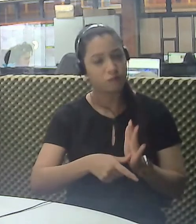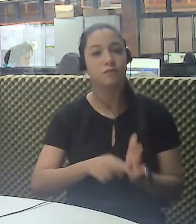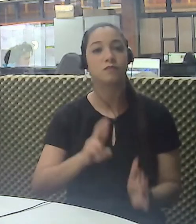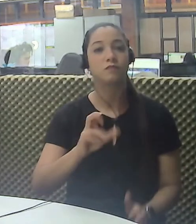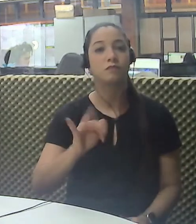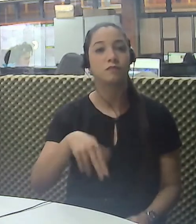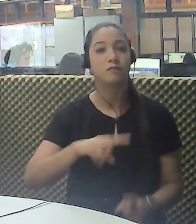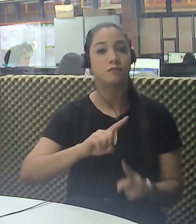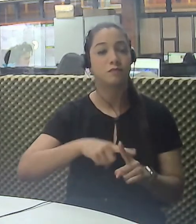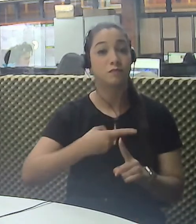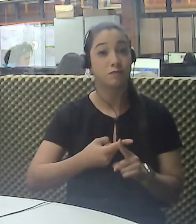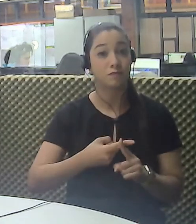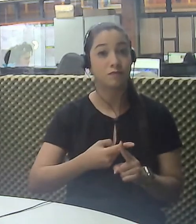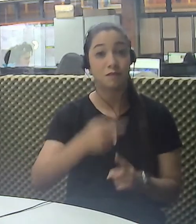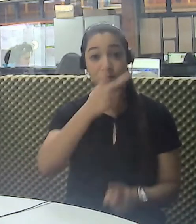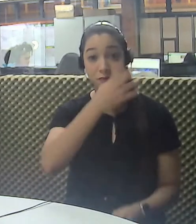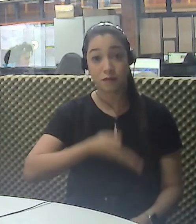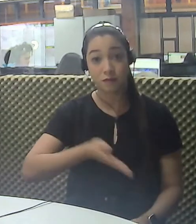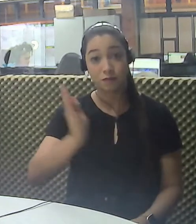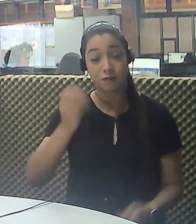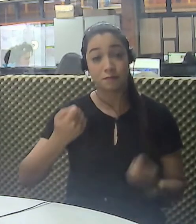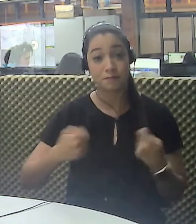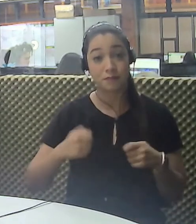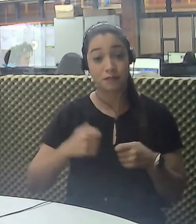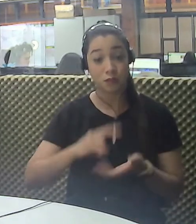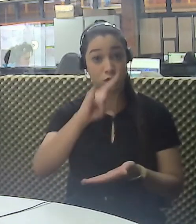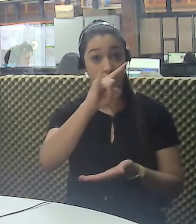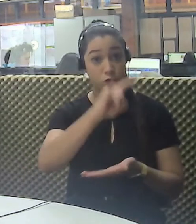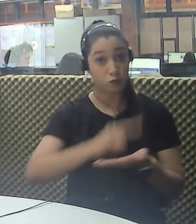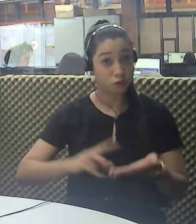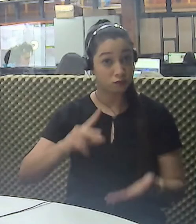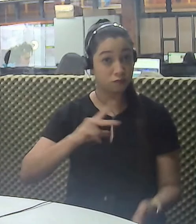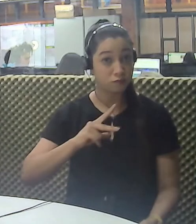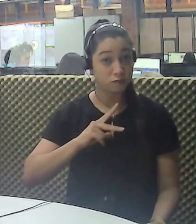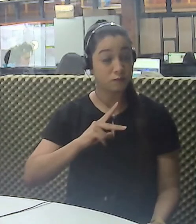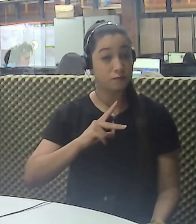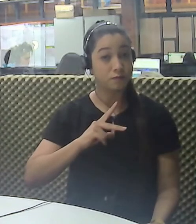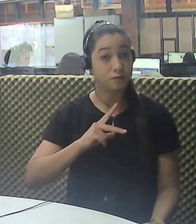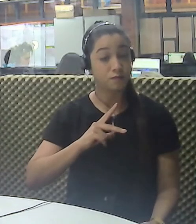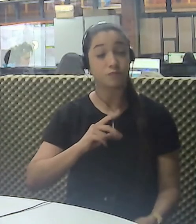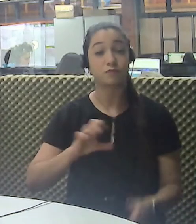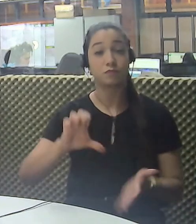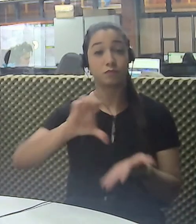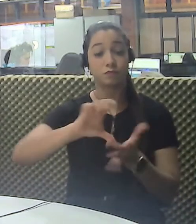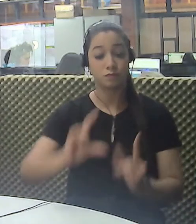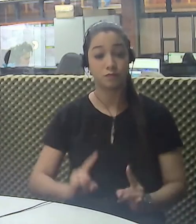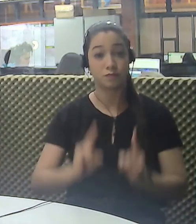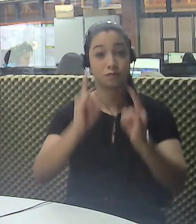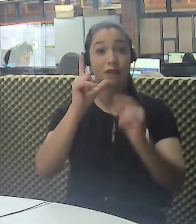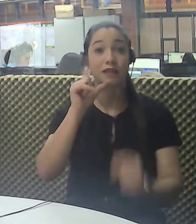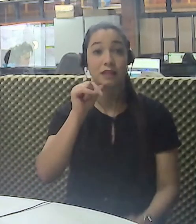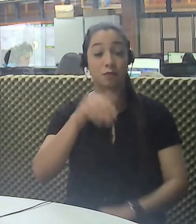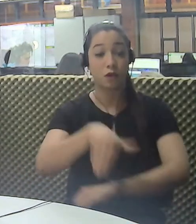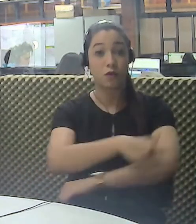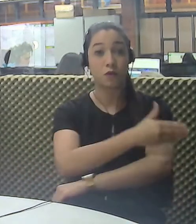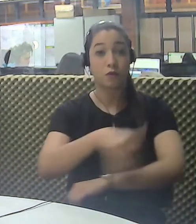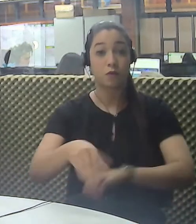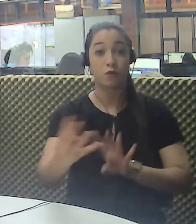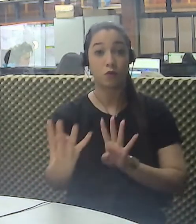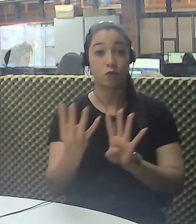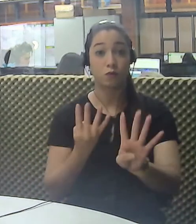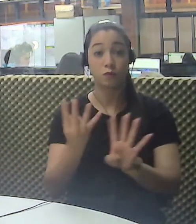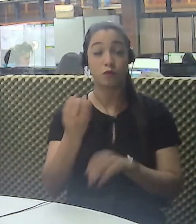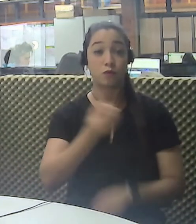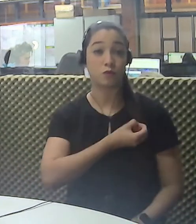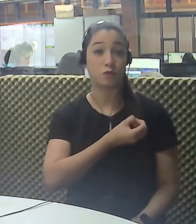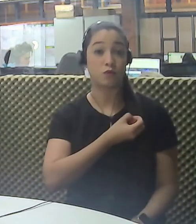Refin Extra, o contribuinte deverá comparecer com os documentos pessoais à plataforma de atendimento do DEMAI, localizada na Avenida